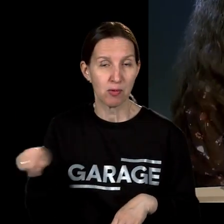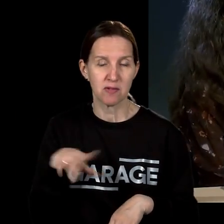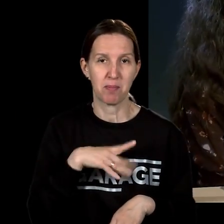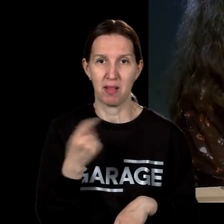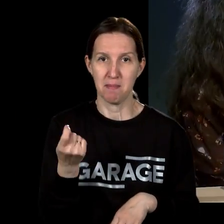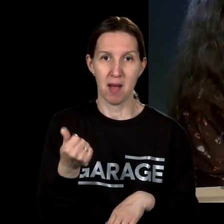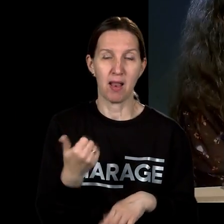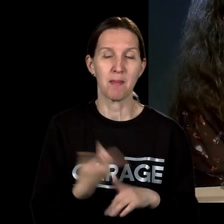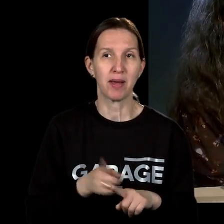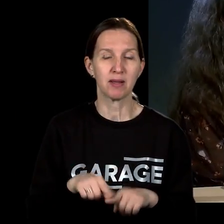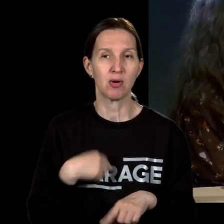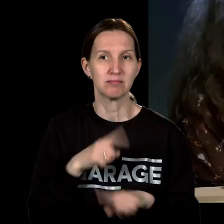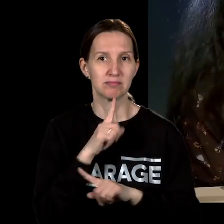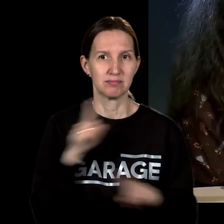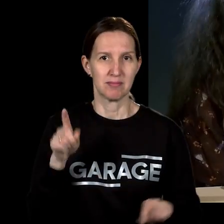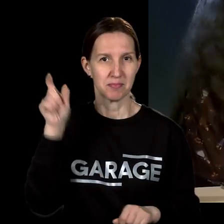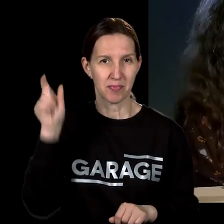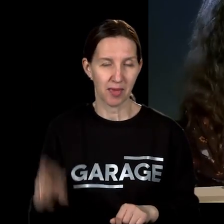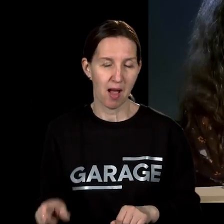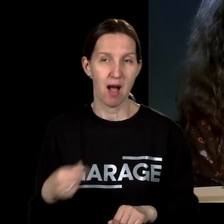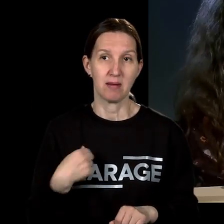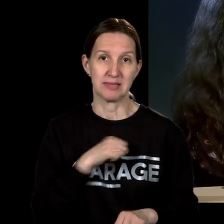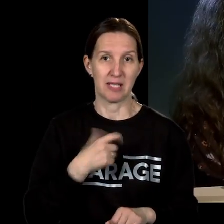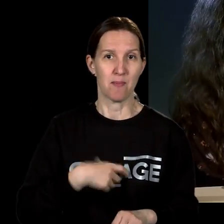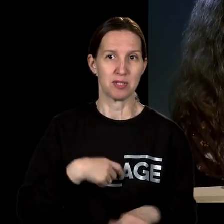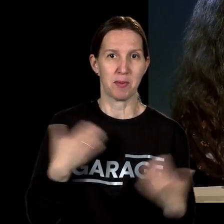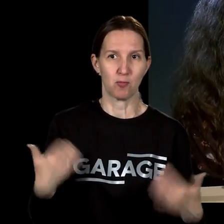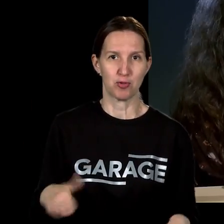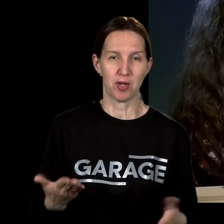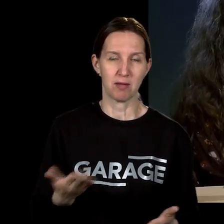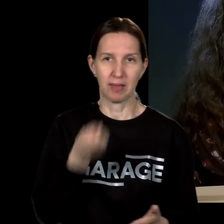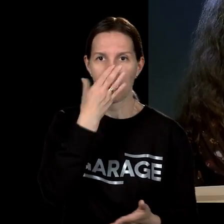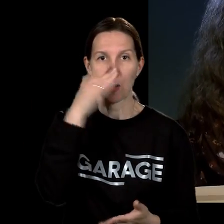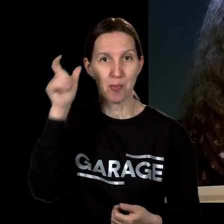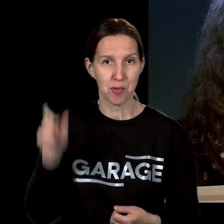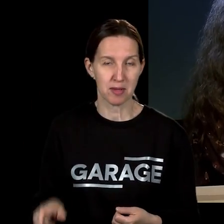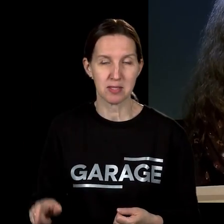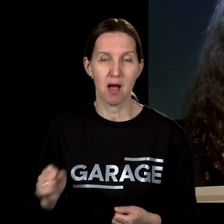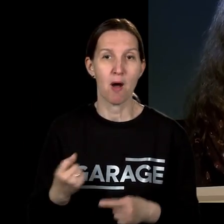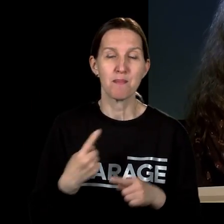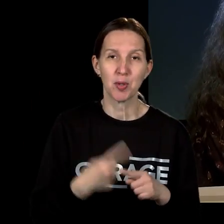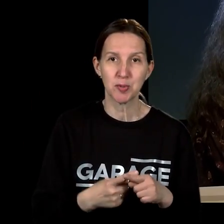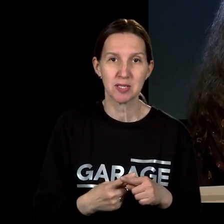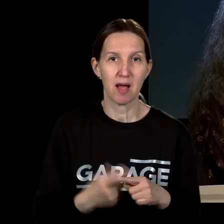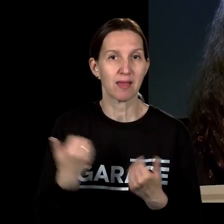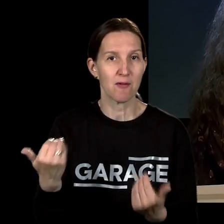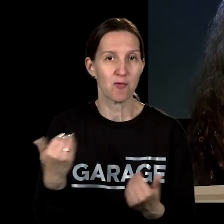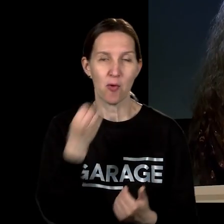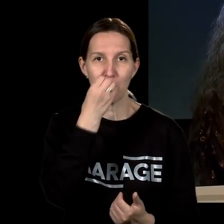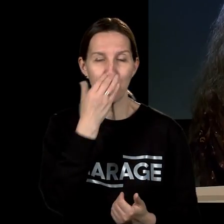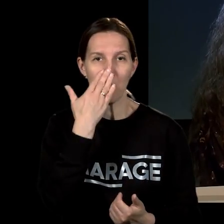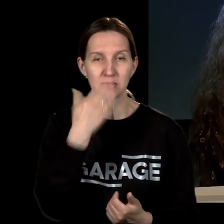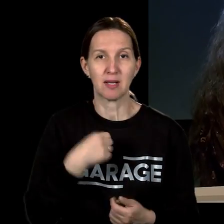самый экзотический персонаж, который не только экзотичен просто потому, что он японец, а при этом его